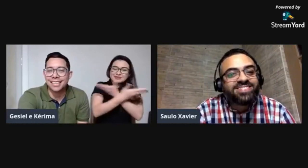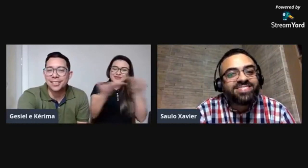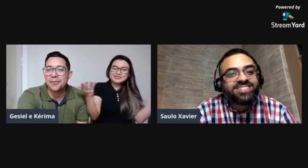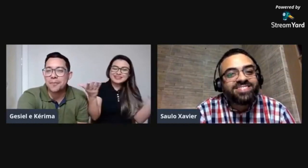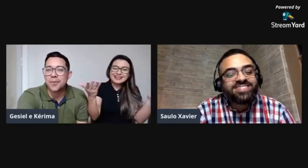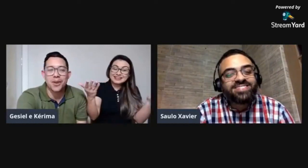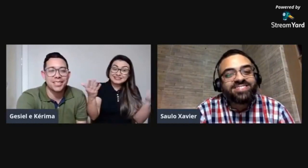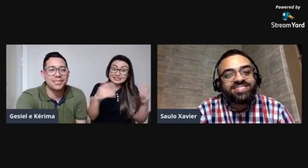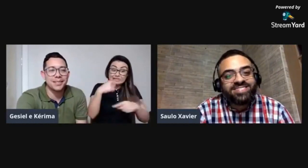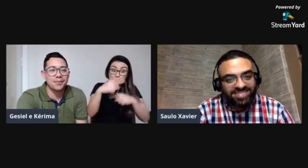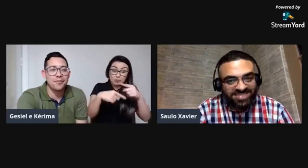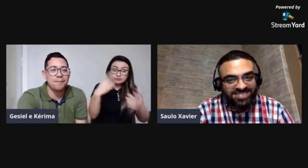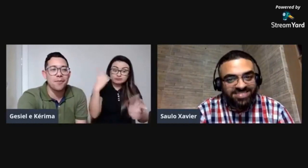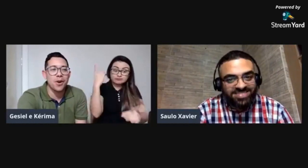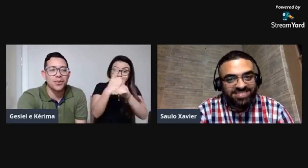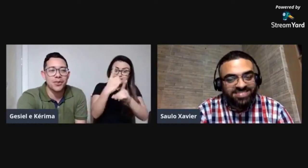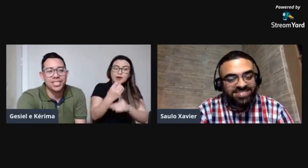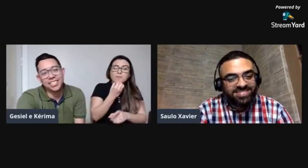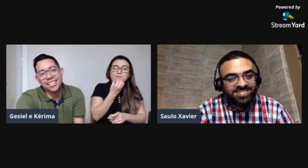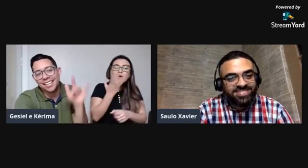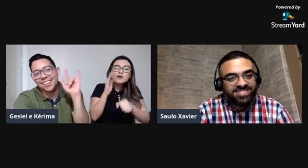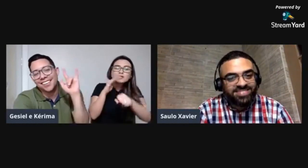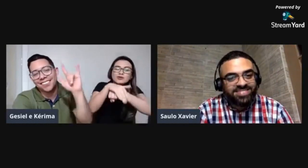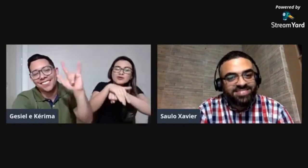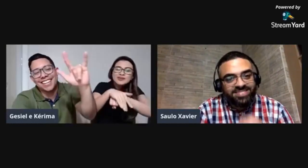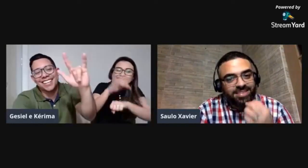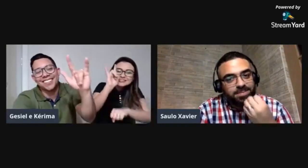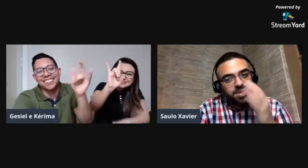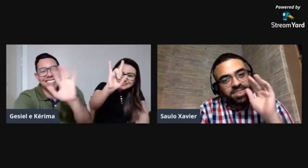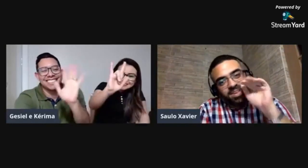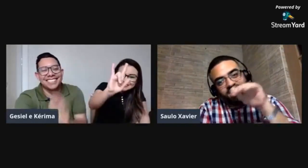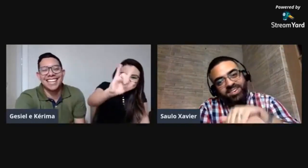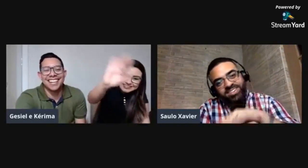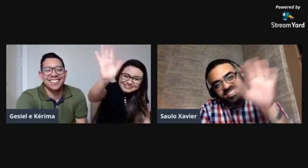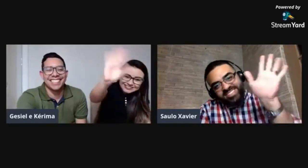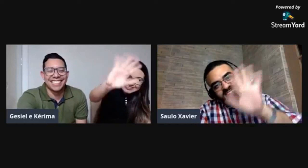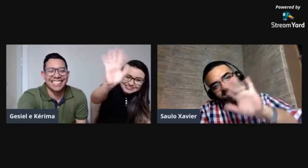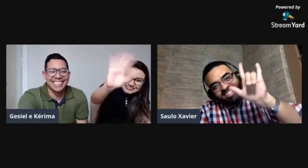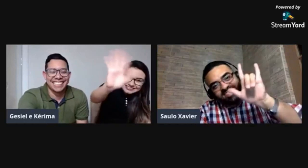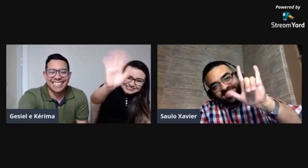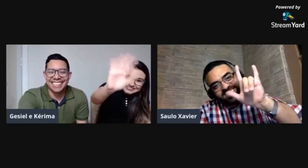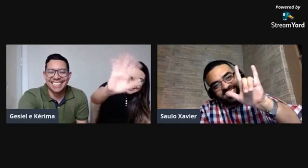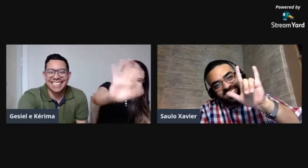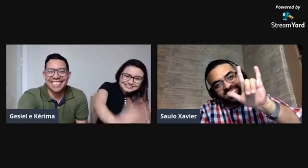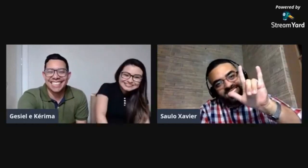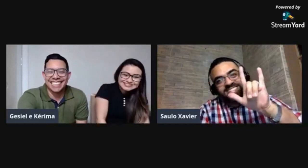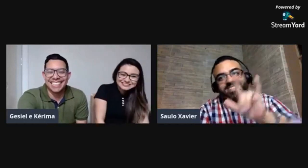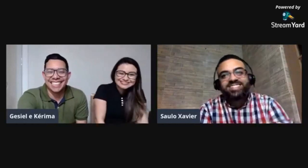vocês. Até uma próxima. Uma boa noite. Valeu. Tchau, tchau.